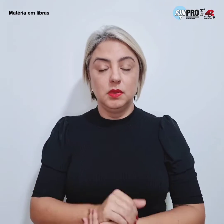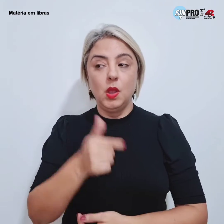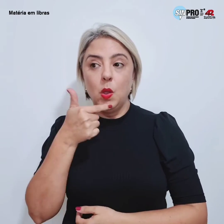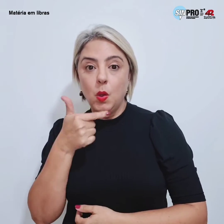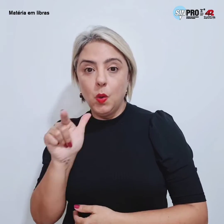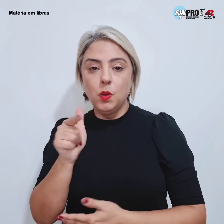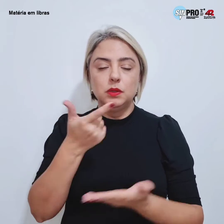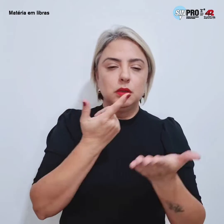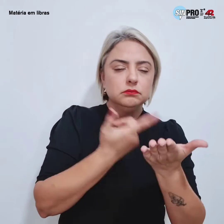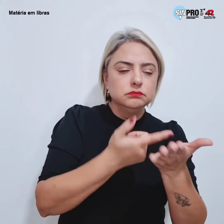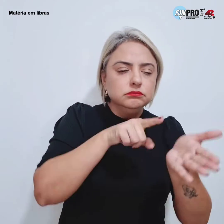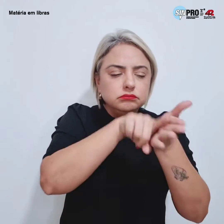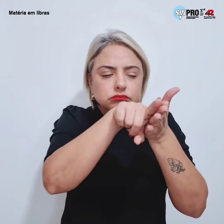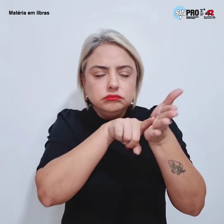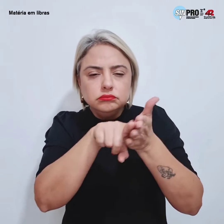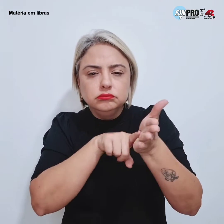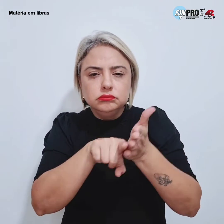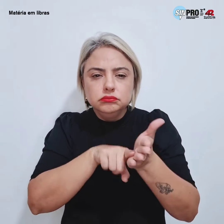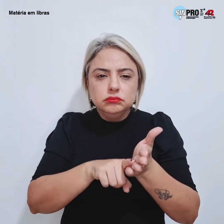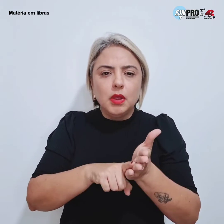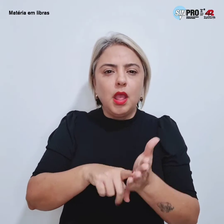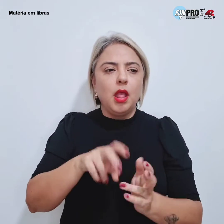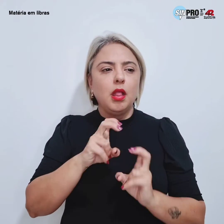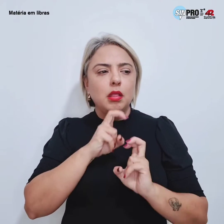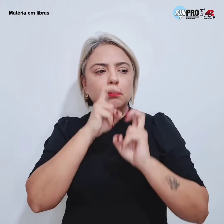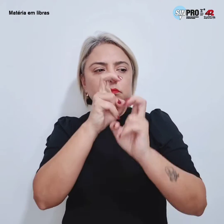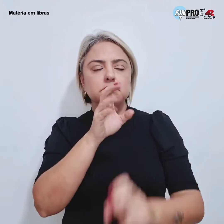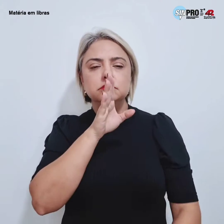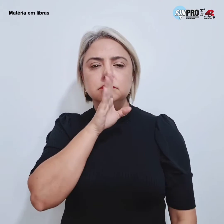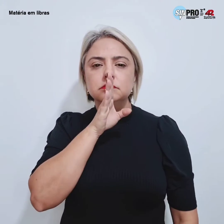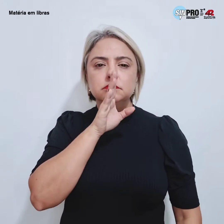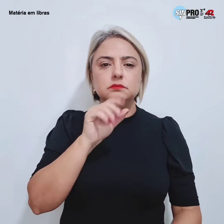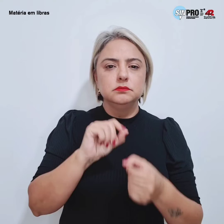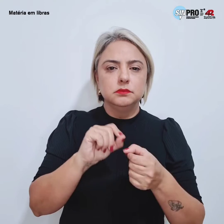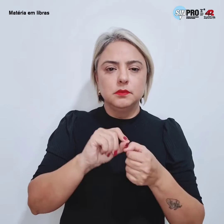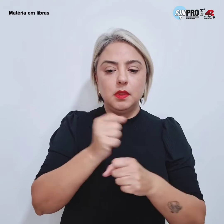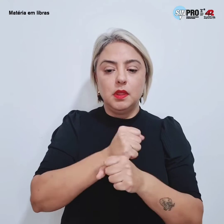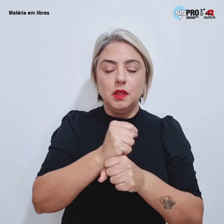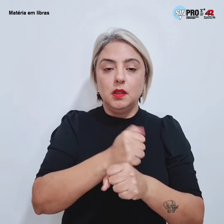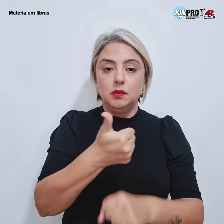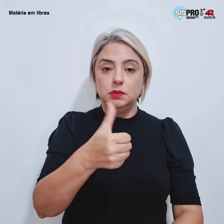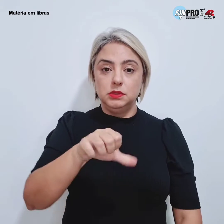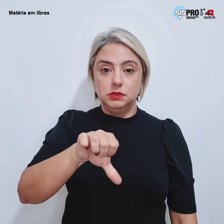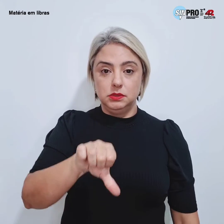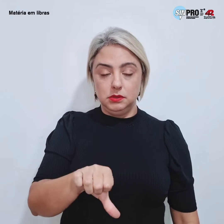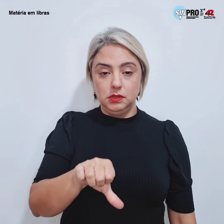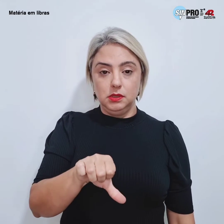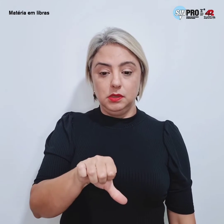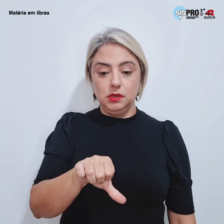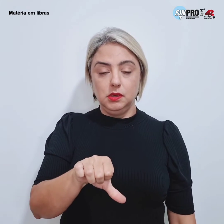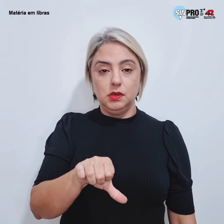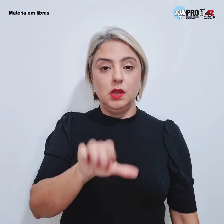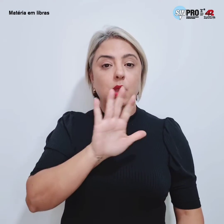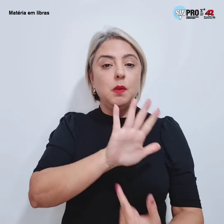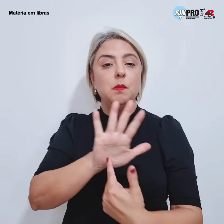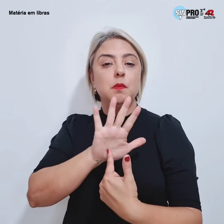estudo dos Vozes Silenciados, realizado em 2019, mostrou que a reforma